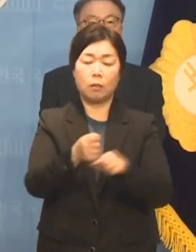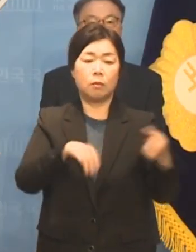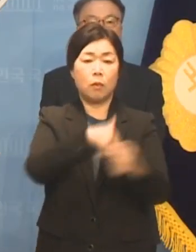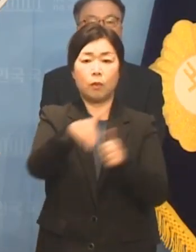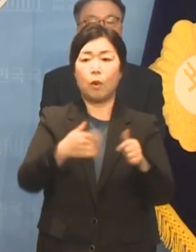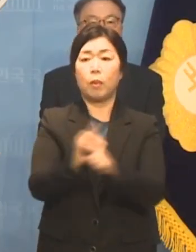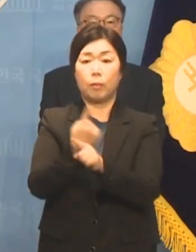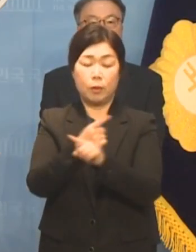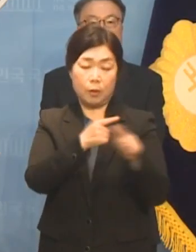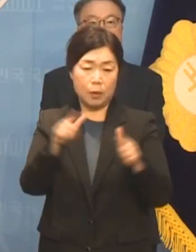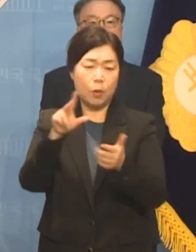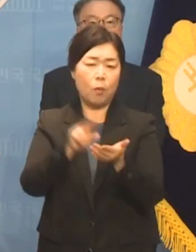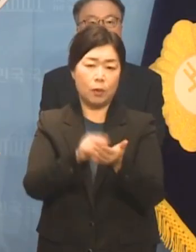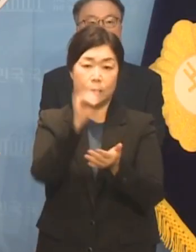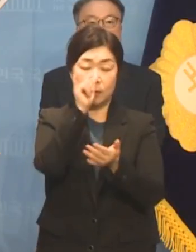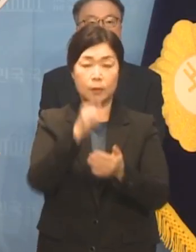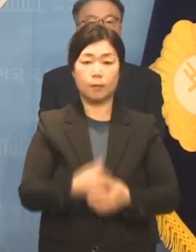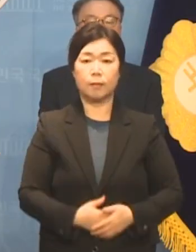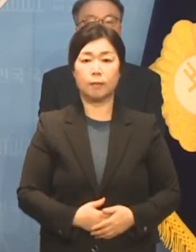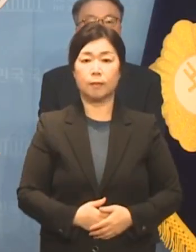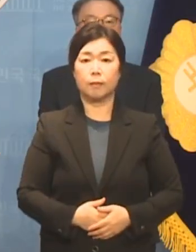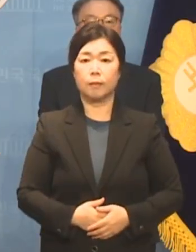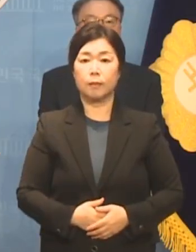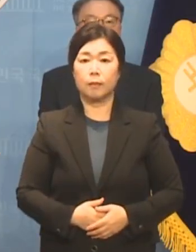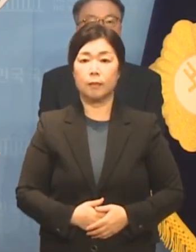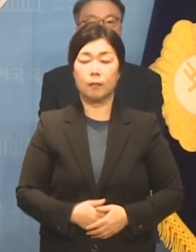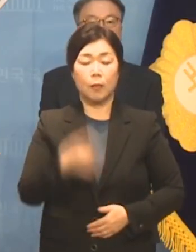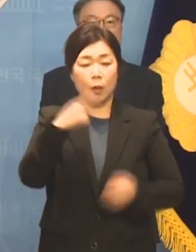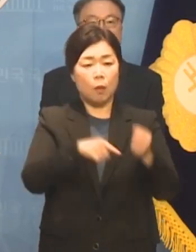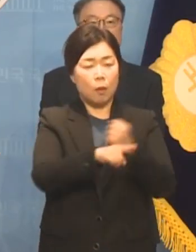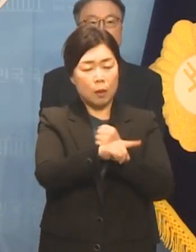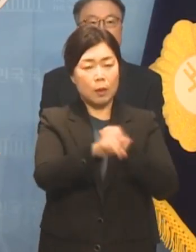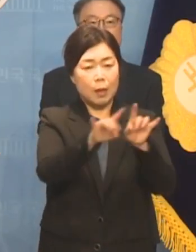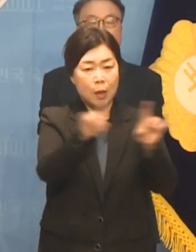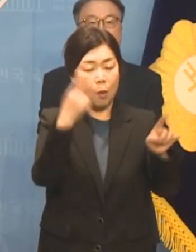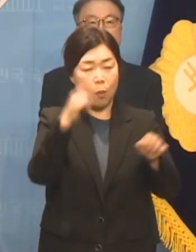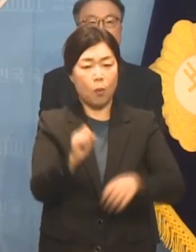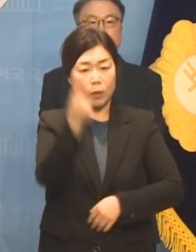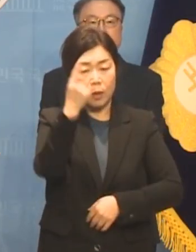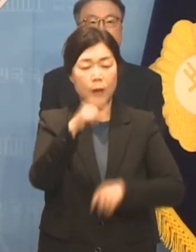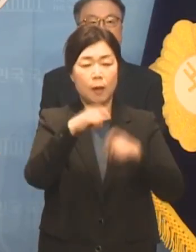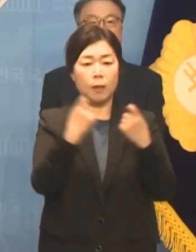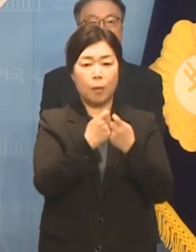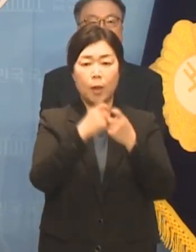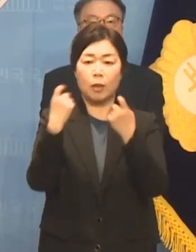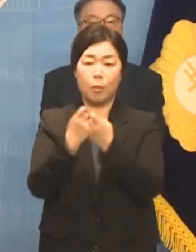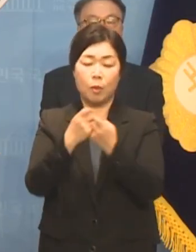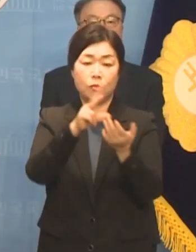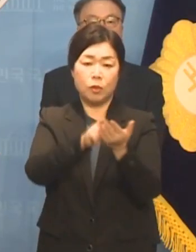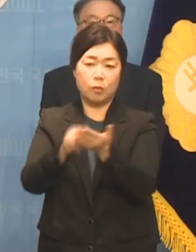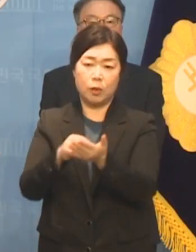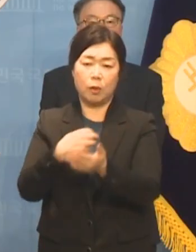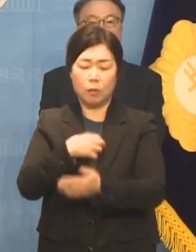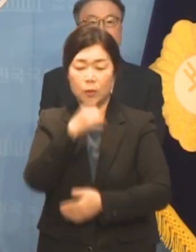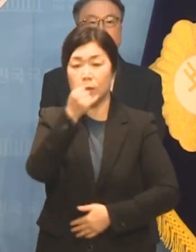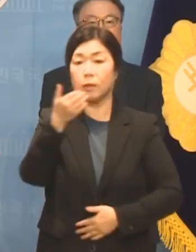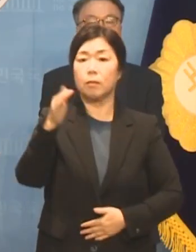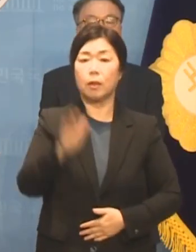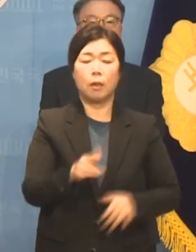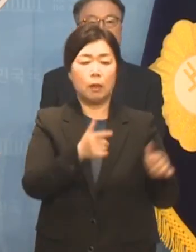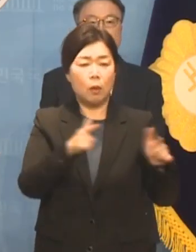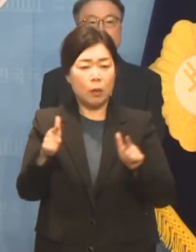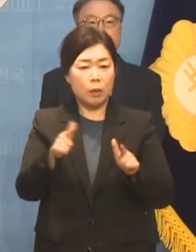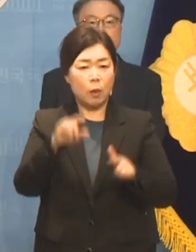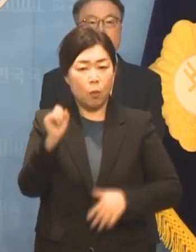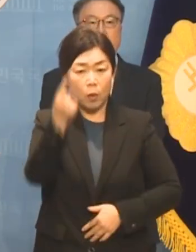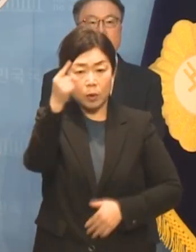다양한 요인들이 거론되고 있습니다. 각 원인의 개별적인 충격도 우려스럽지만 여러